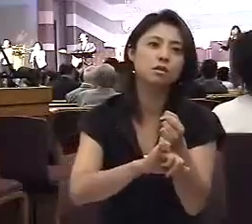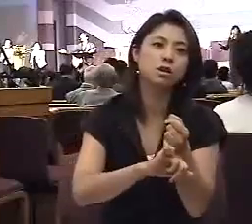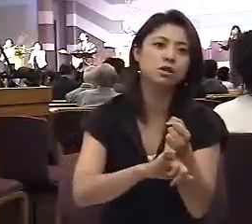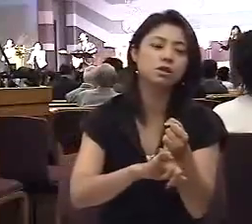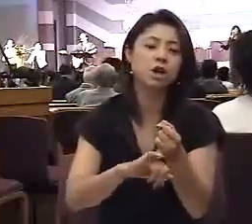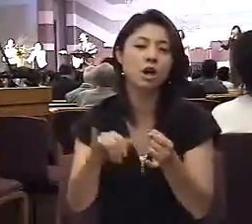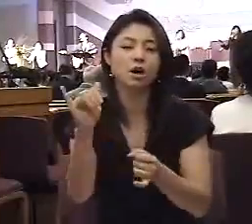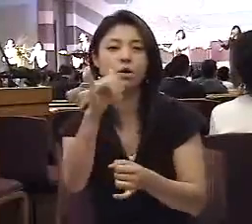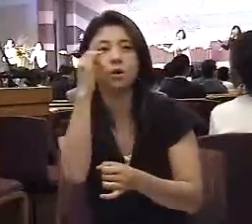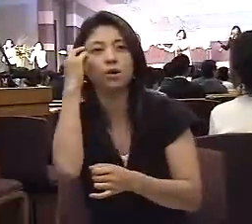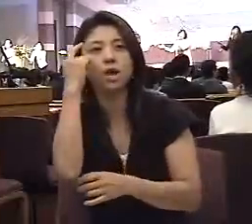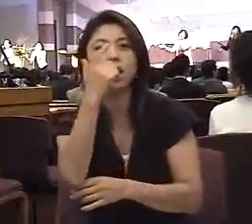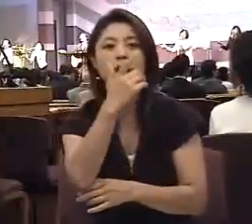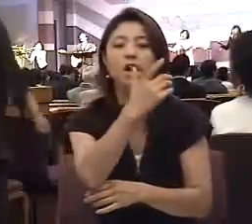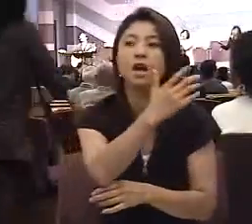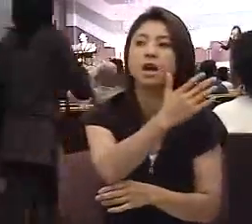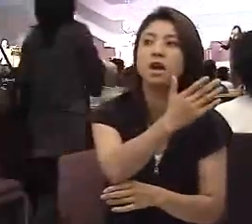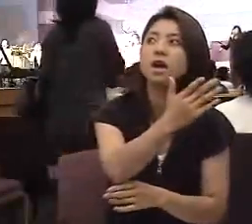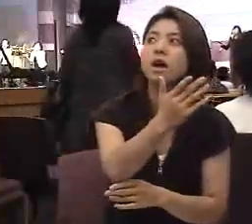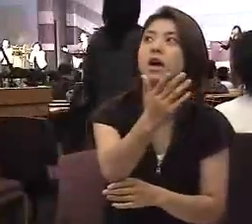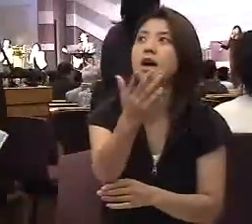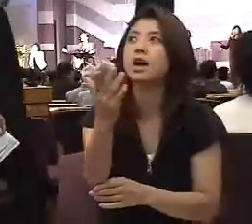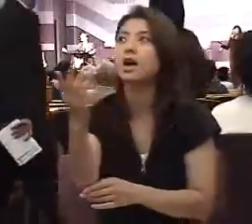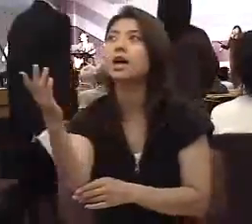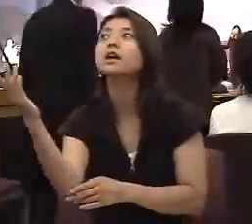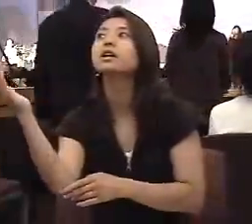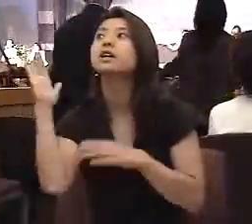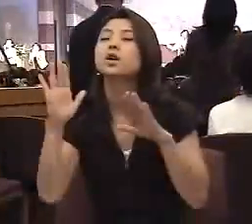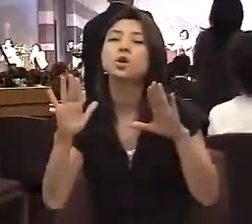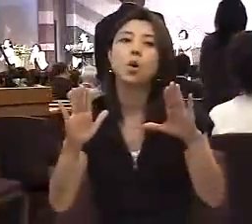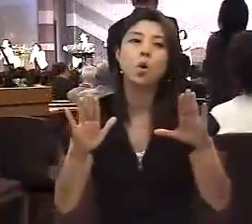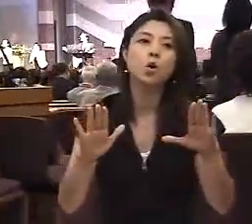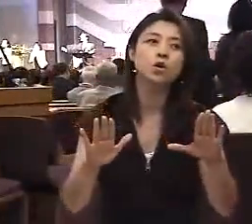수 있사오랴.